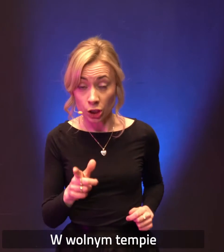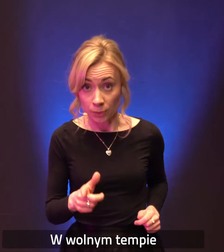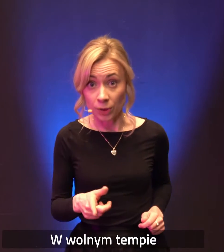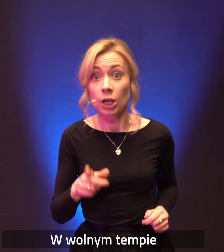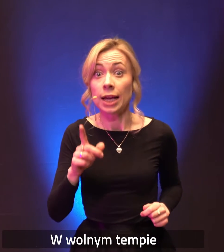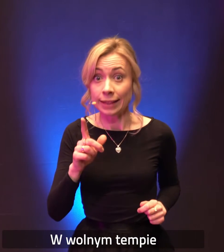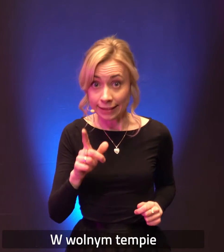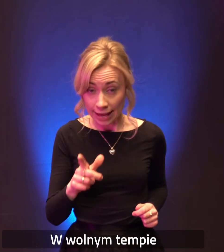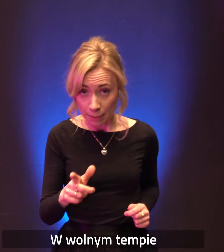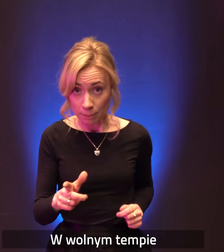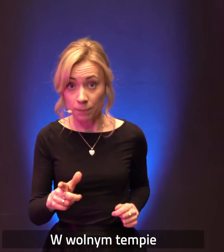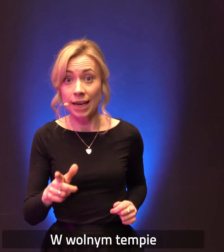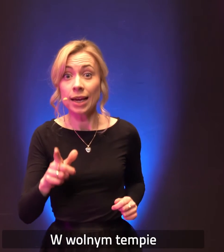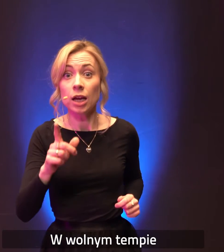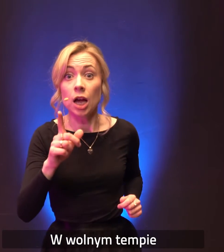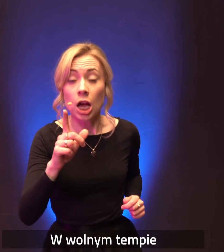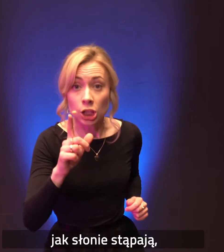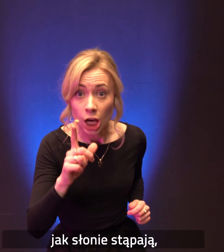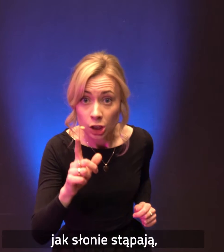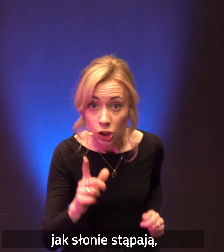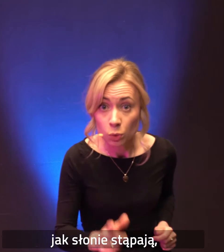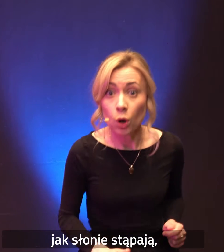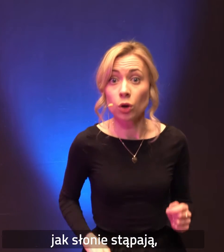wolnym tempie, jak słonie